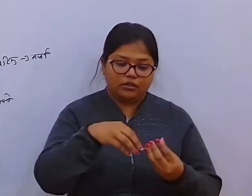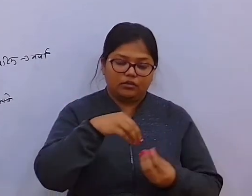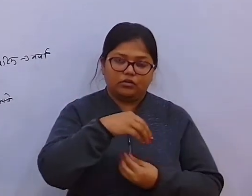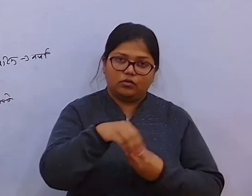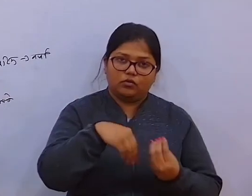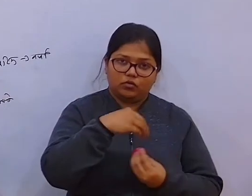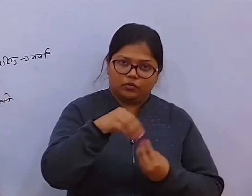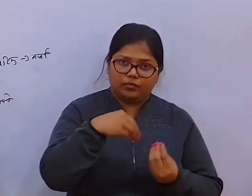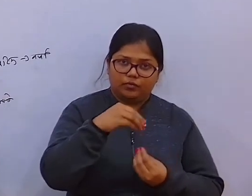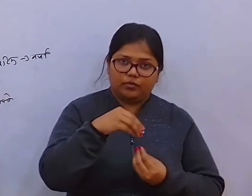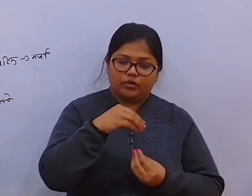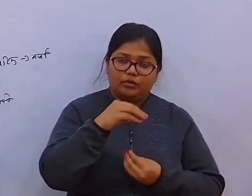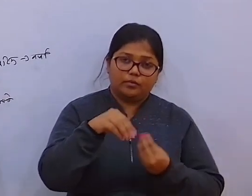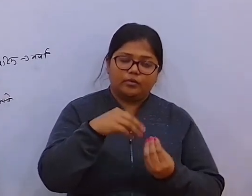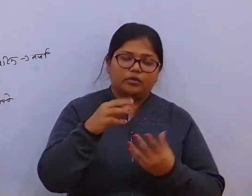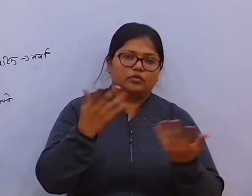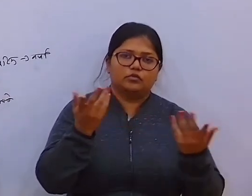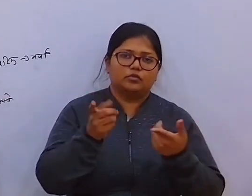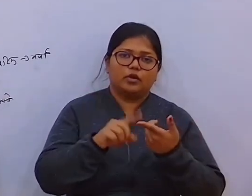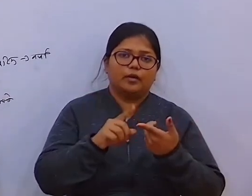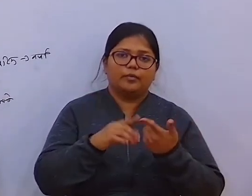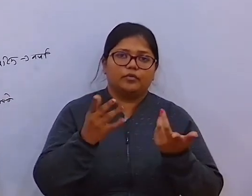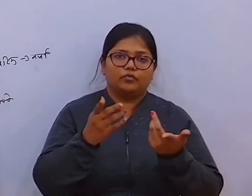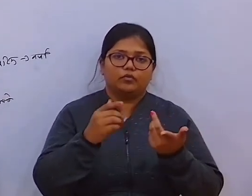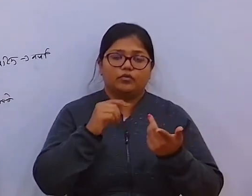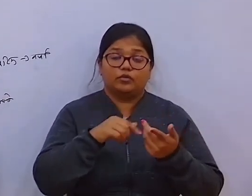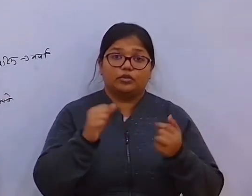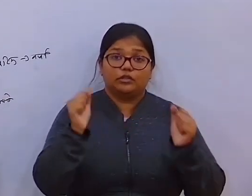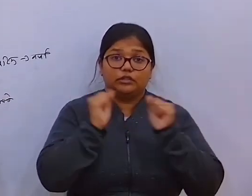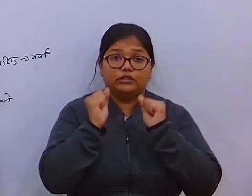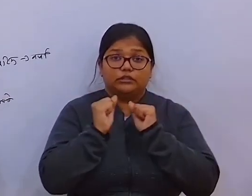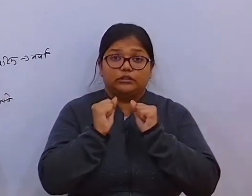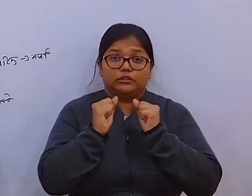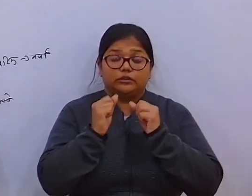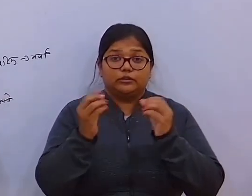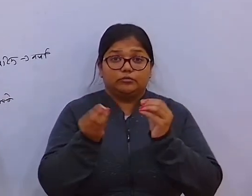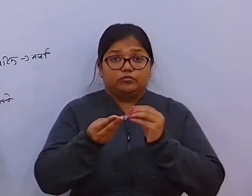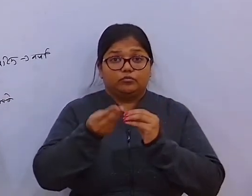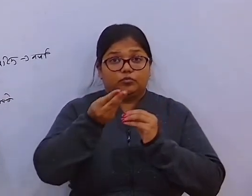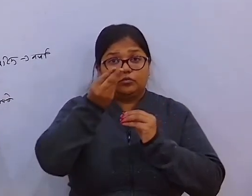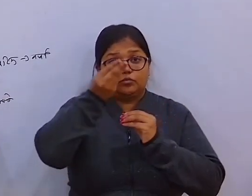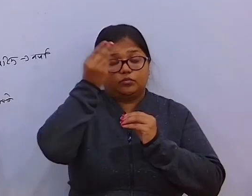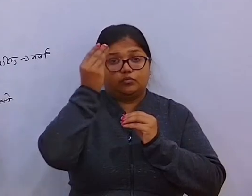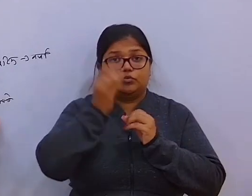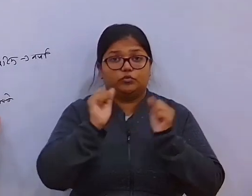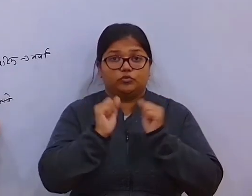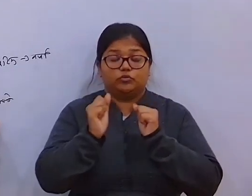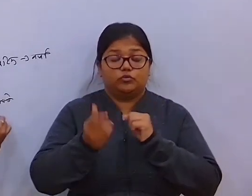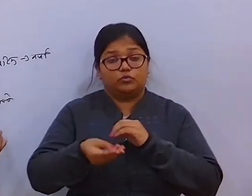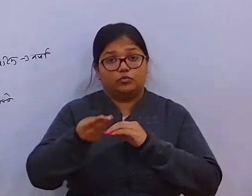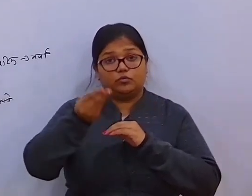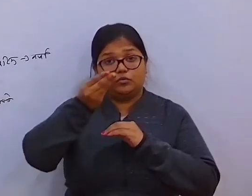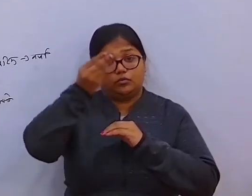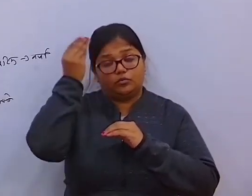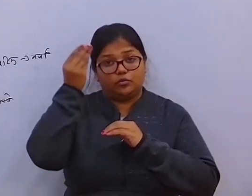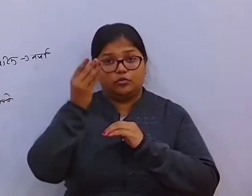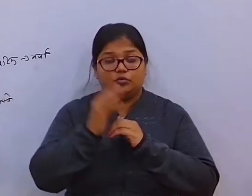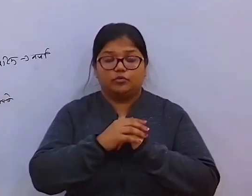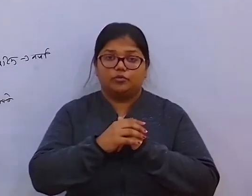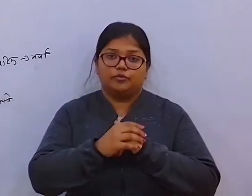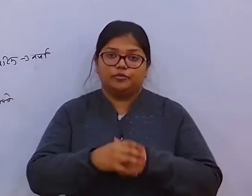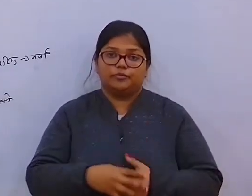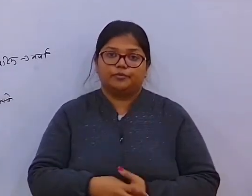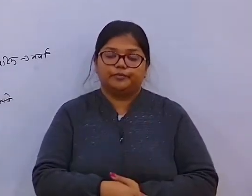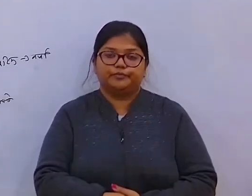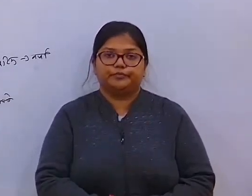तो ठीक है, तो ये क्या कराती है, ये ठंड, मतलब शीत ऋतु का कारण बनती है। समझ में आया क्या, ये